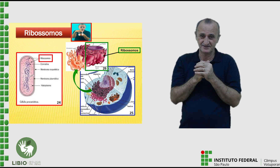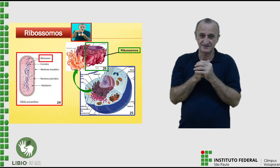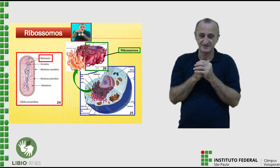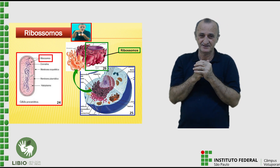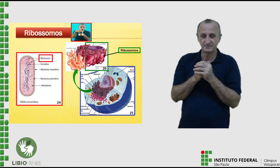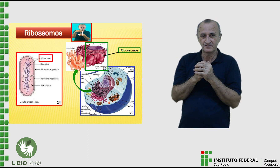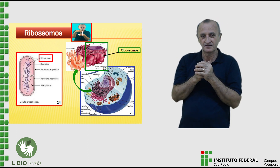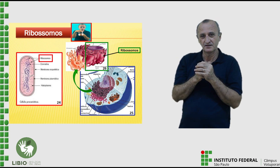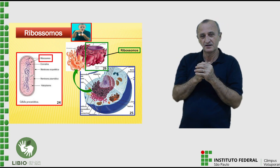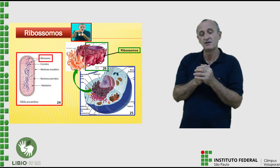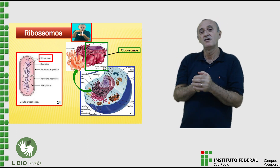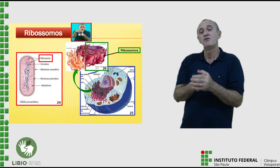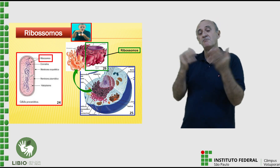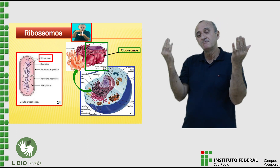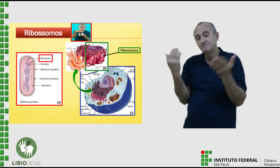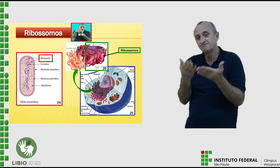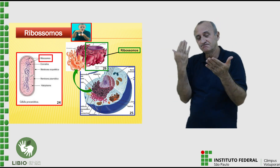ribossomos. As 4 estruturas.